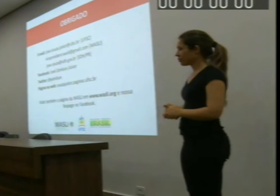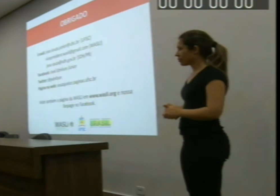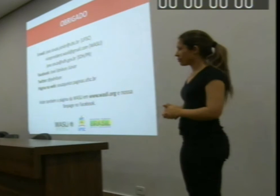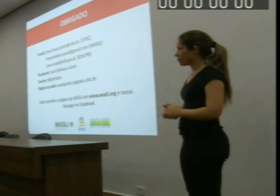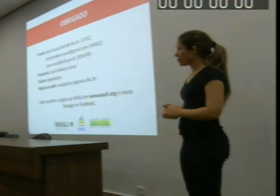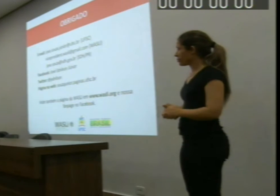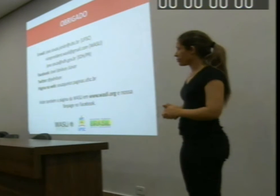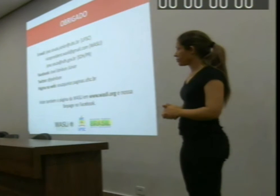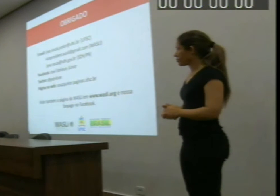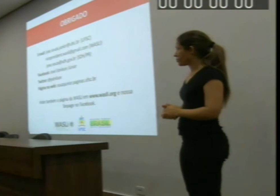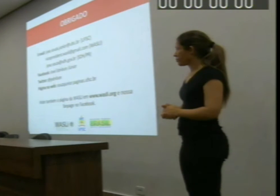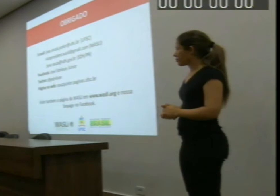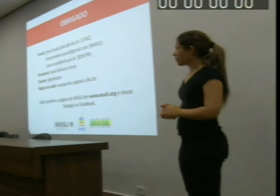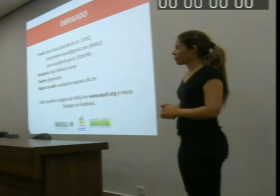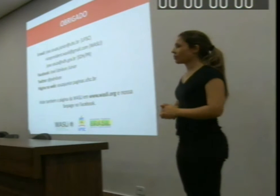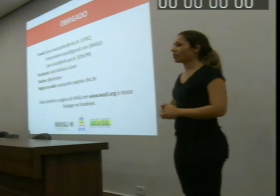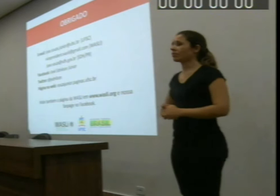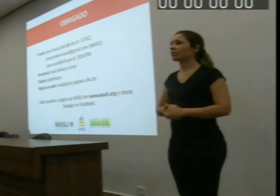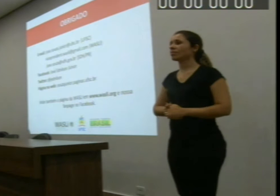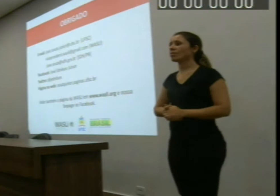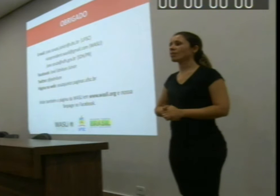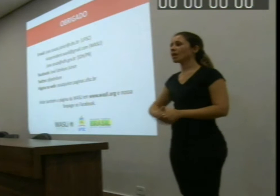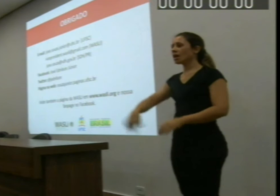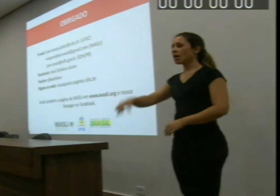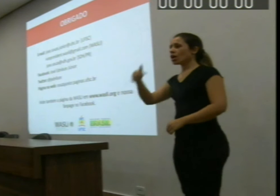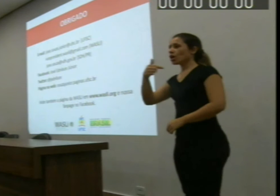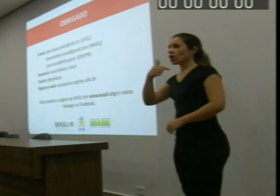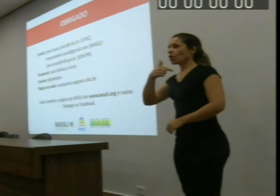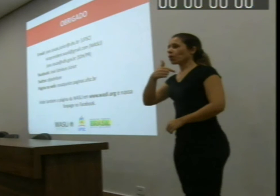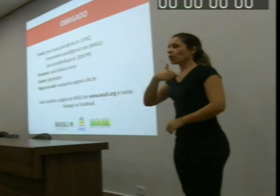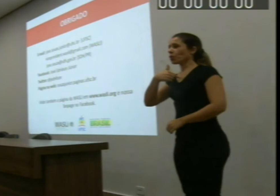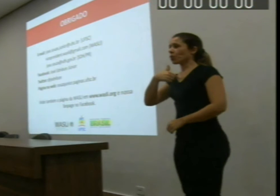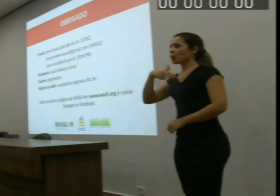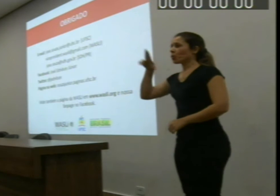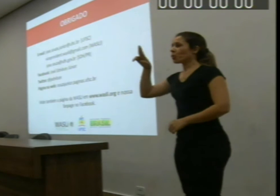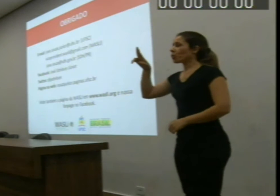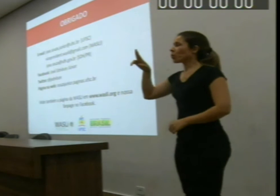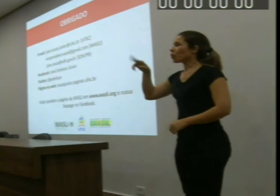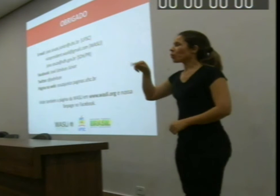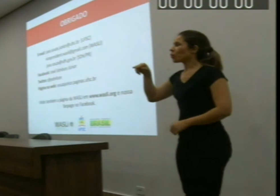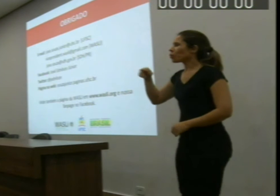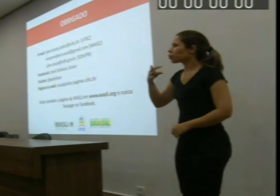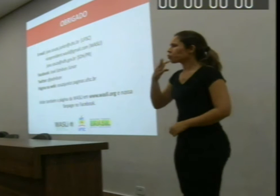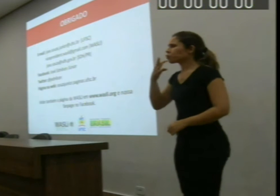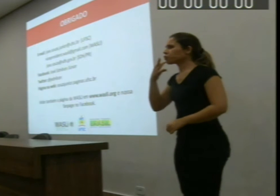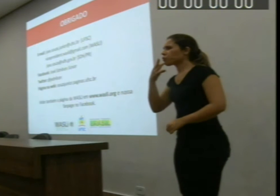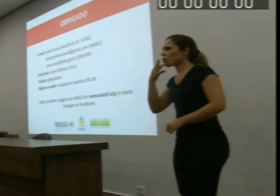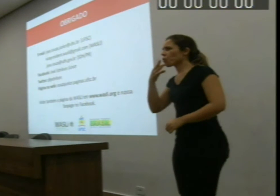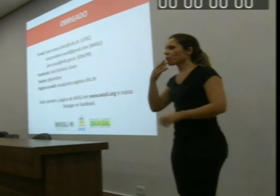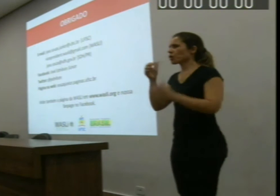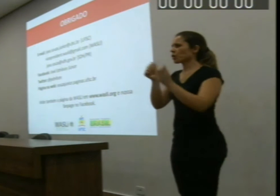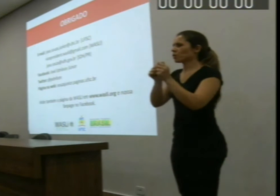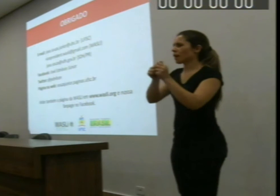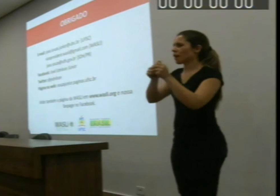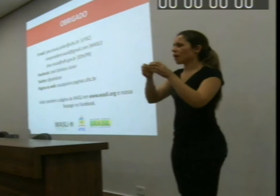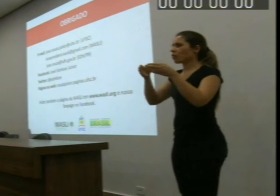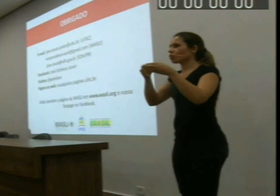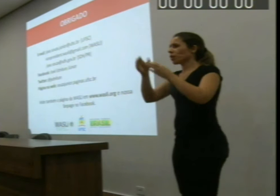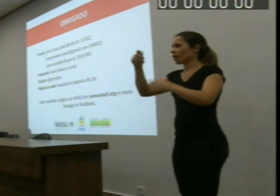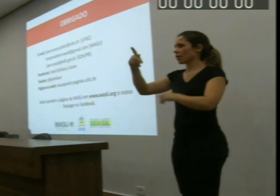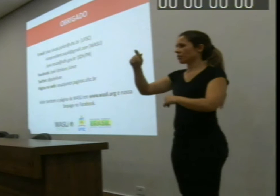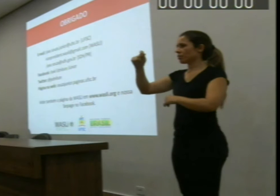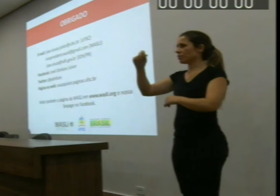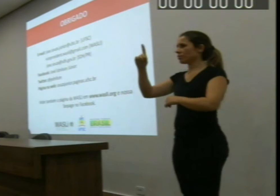Uhum Então eu nunca tive essa experiência de trabalhar com com com apadrinhamento Nunca tive essa experiência eu só vi a